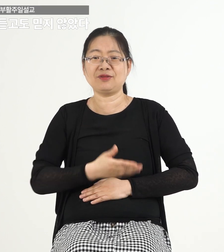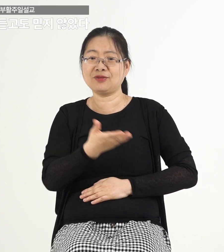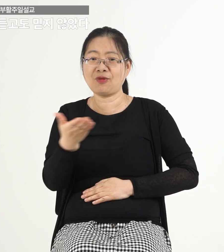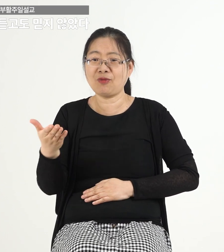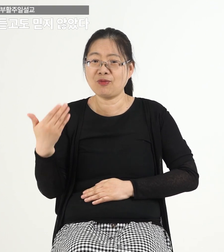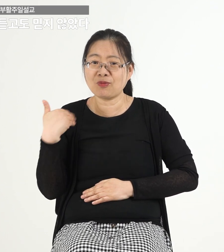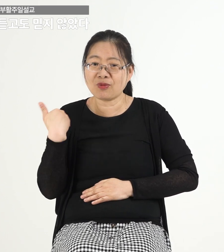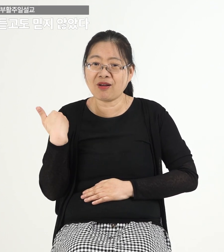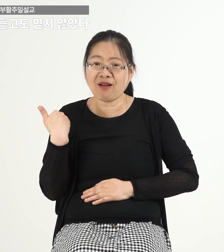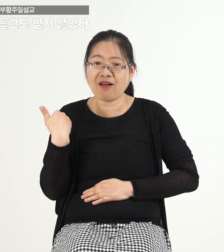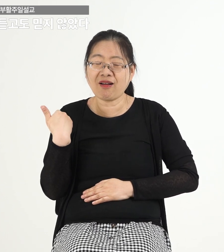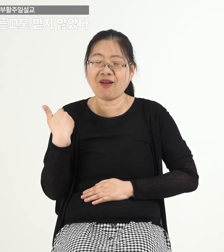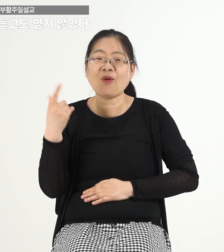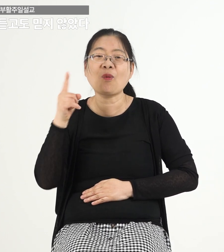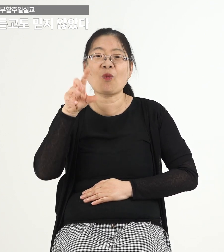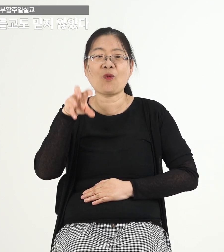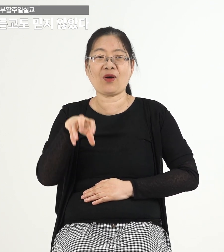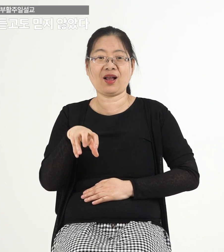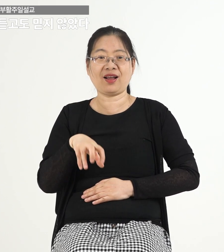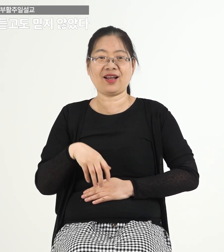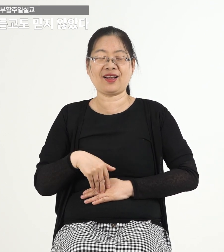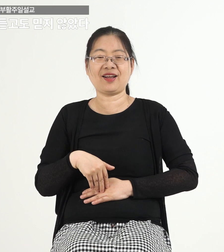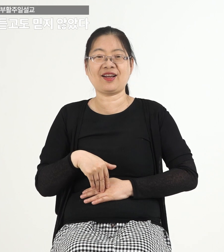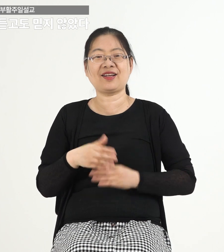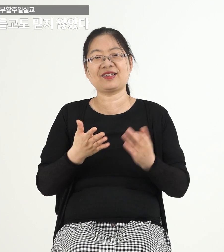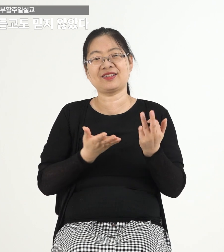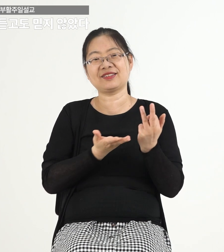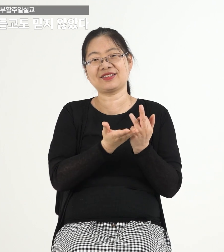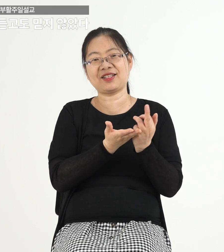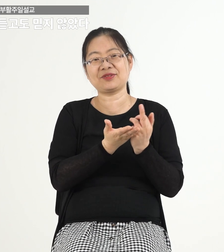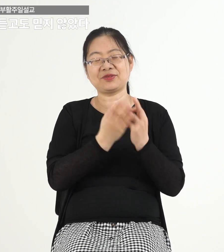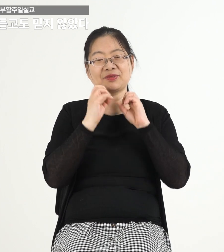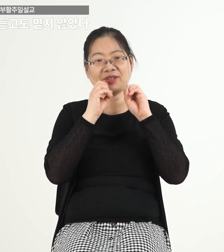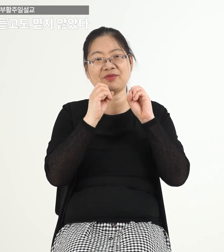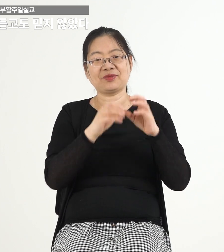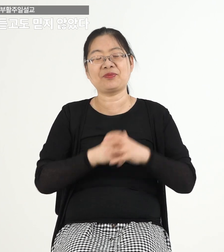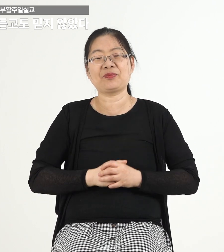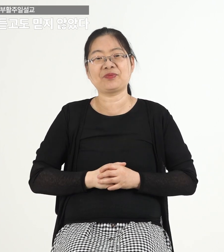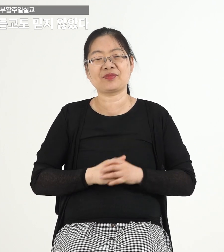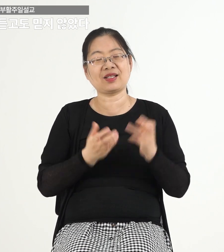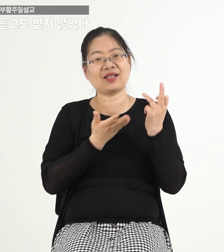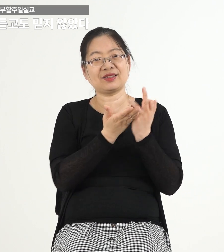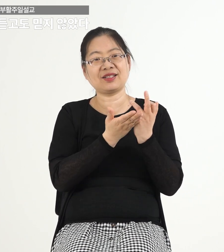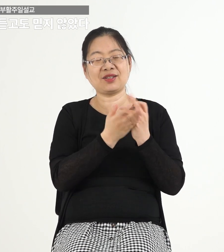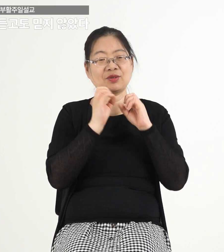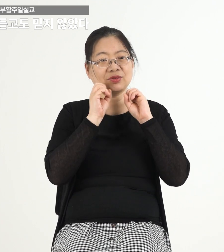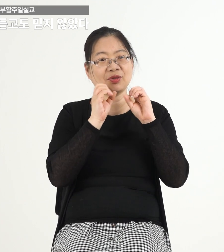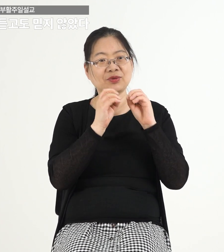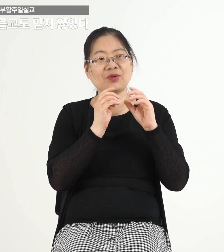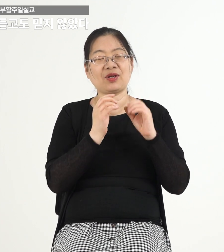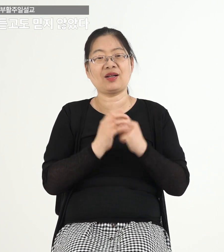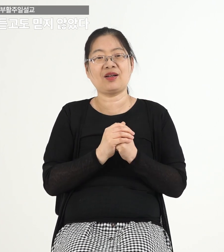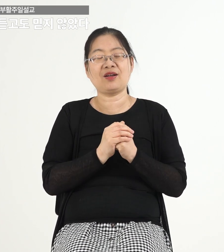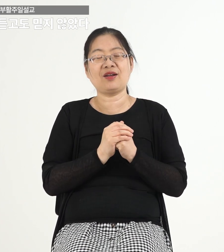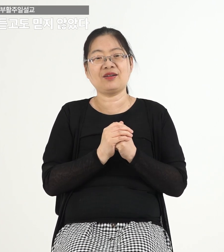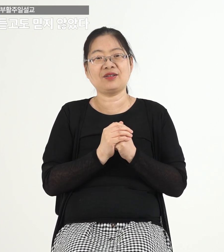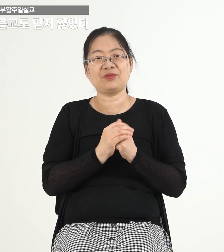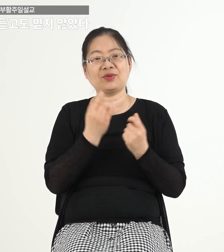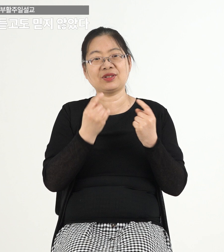몰라요. 어딥니까? 그 제주 선교죠. 근데 제주 선교보다 한 1000여